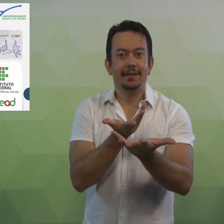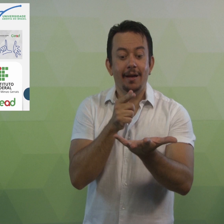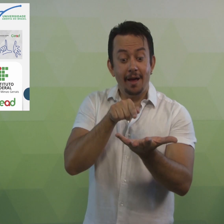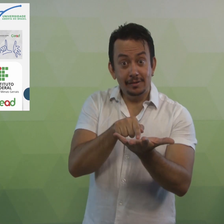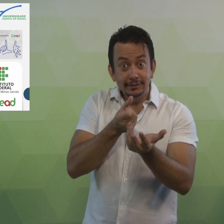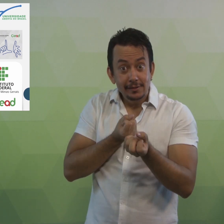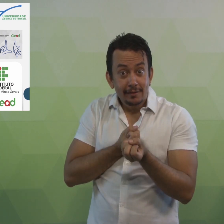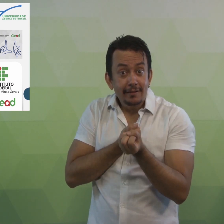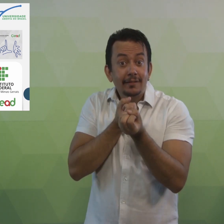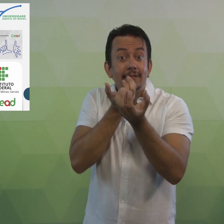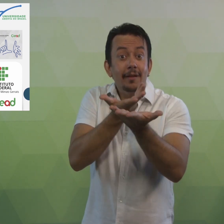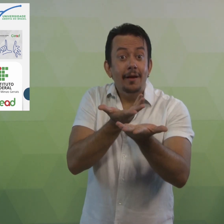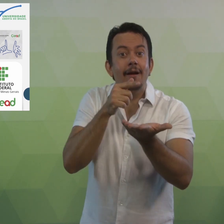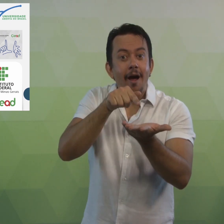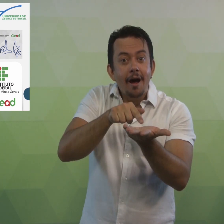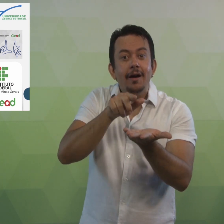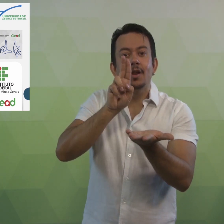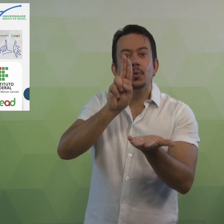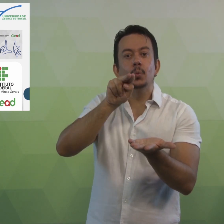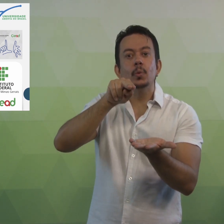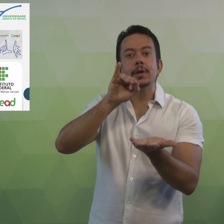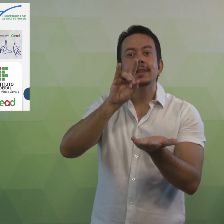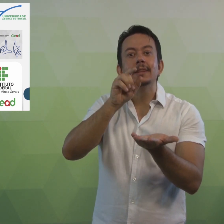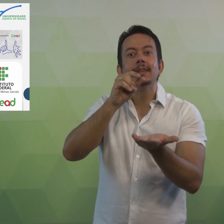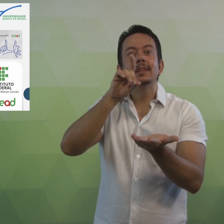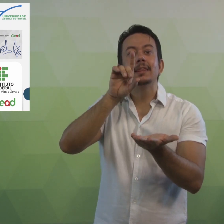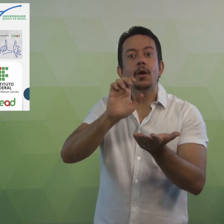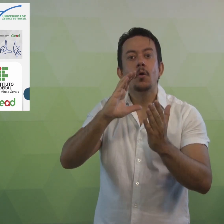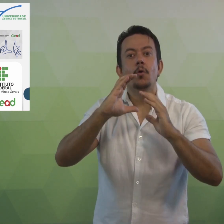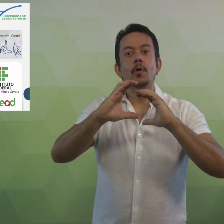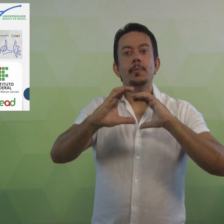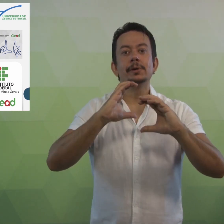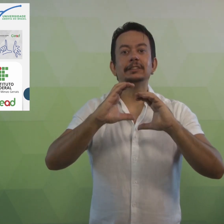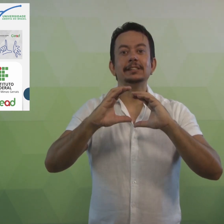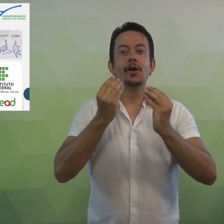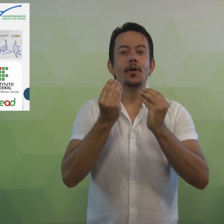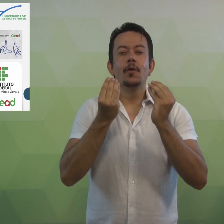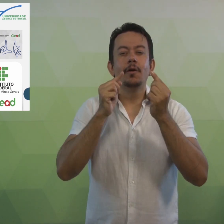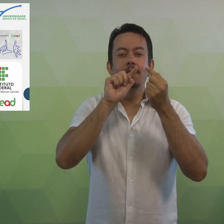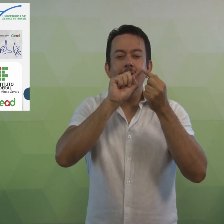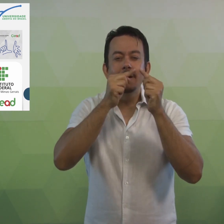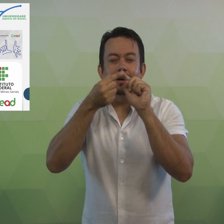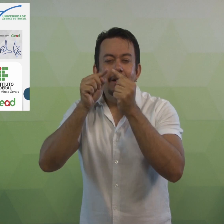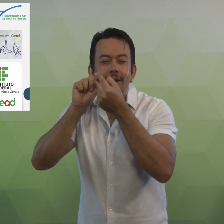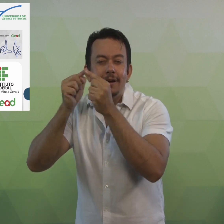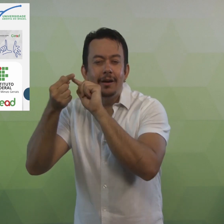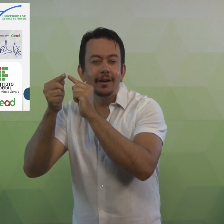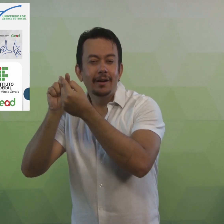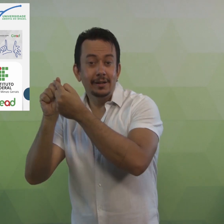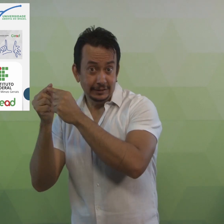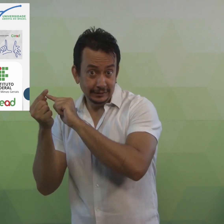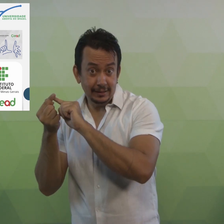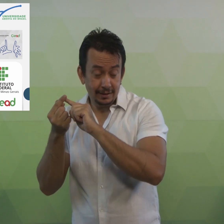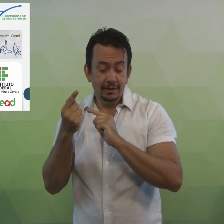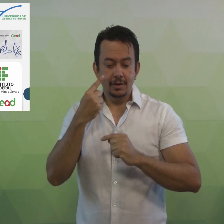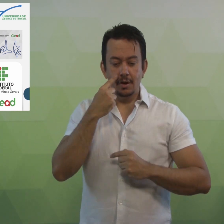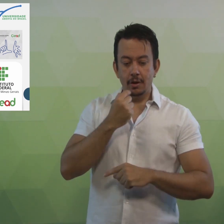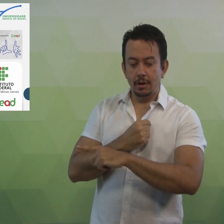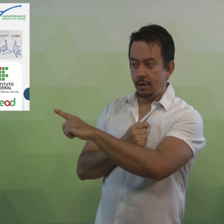eu preciso usar, e então eu passo essa mensagem, eu transmito para vocês. Eu transmito de forma